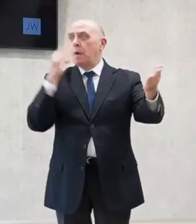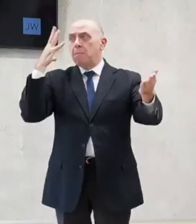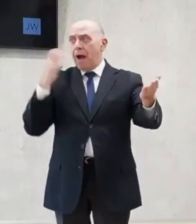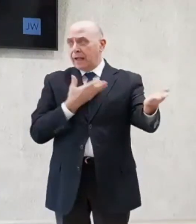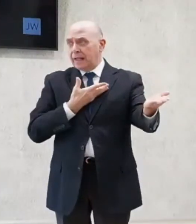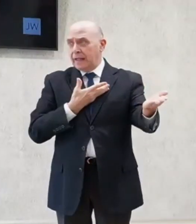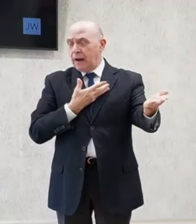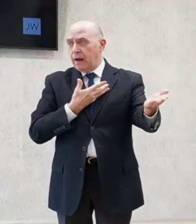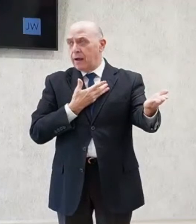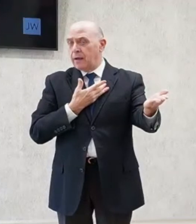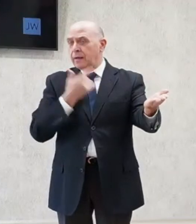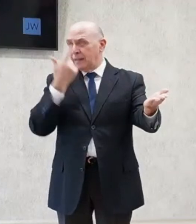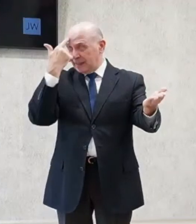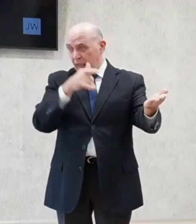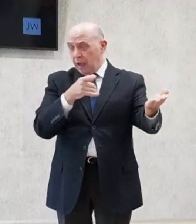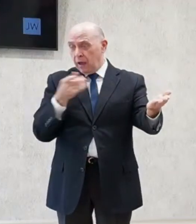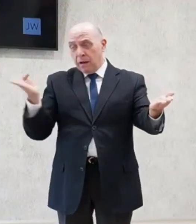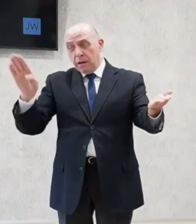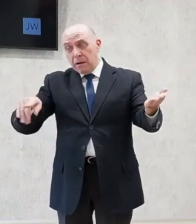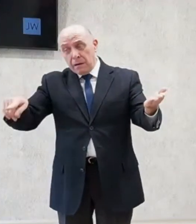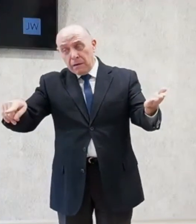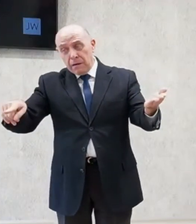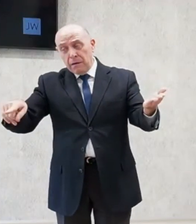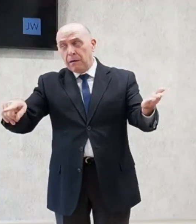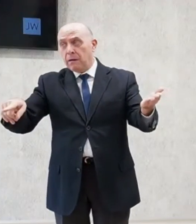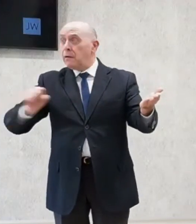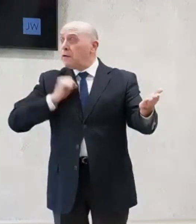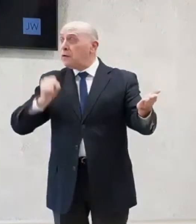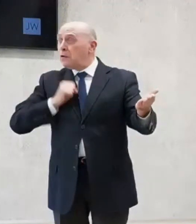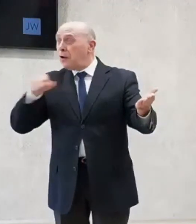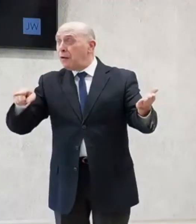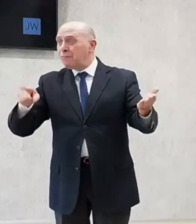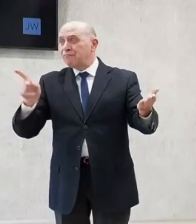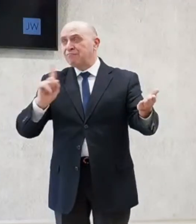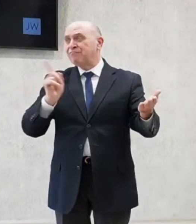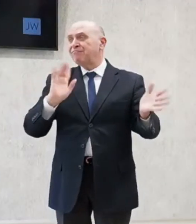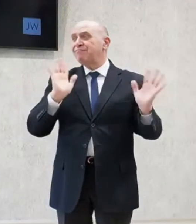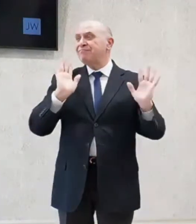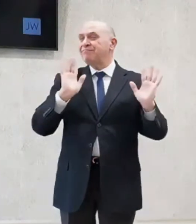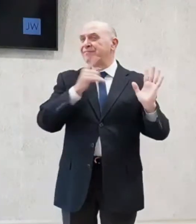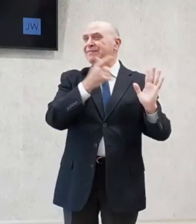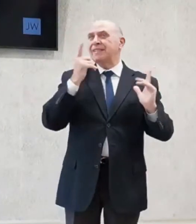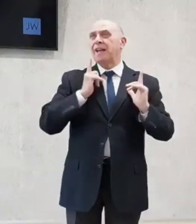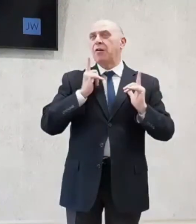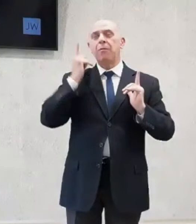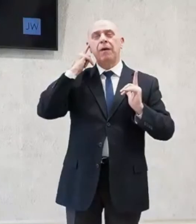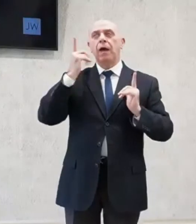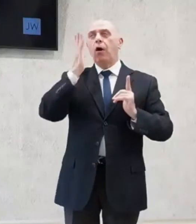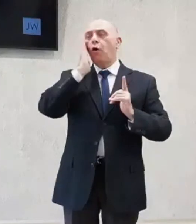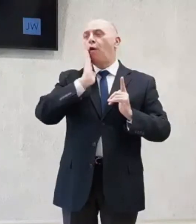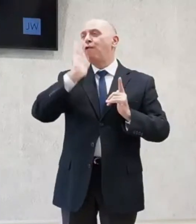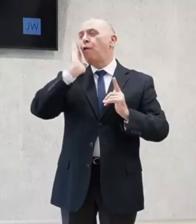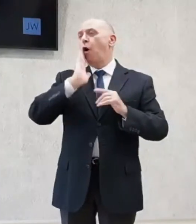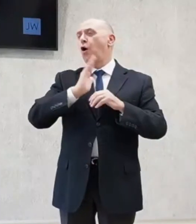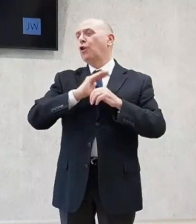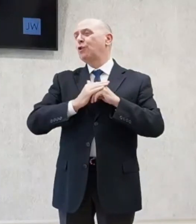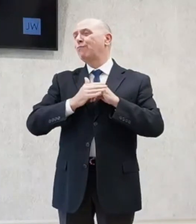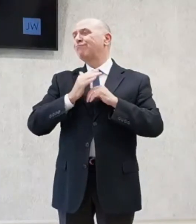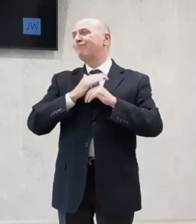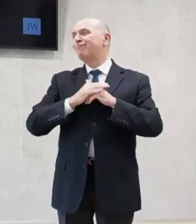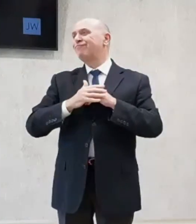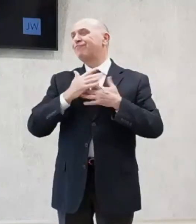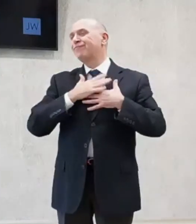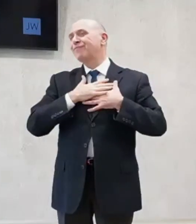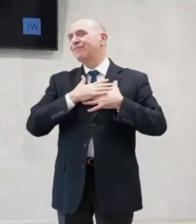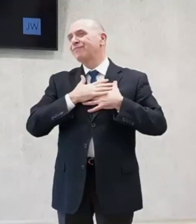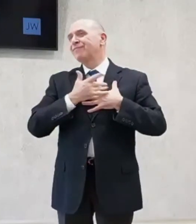perché ci danno conforto confortano la persona che ha perso la persona cara ci